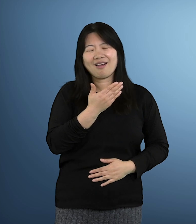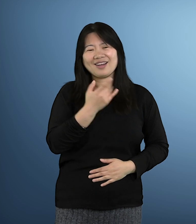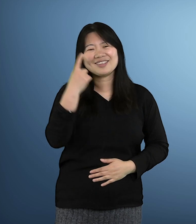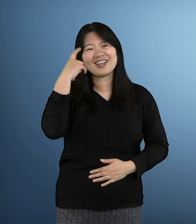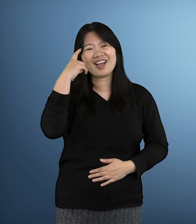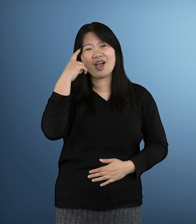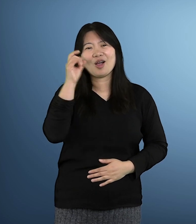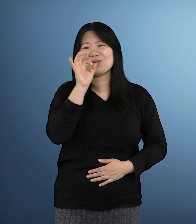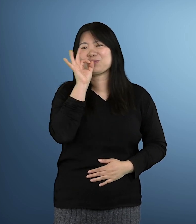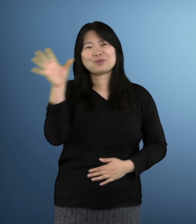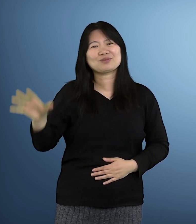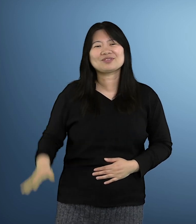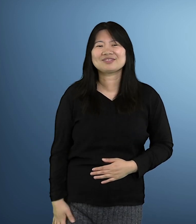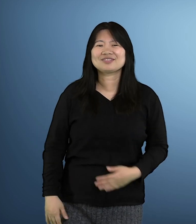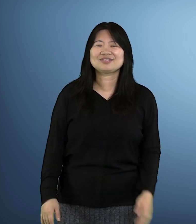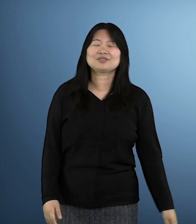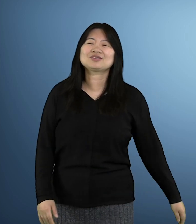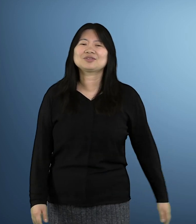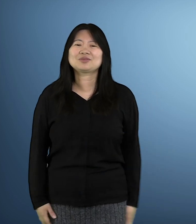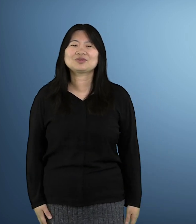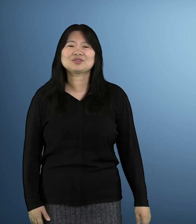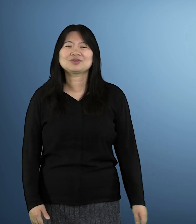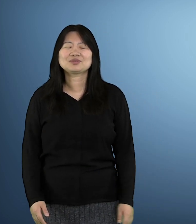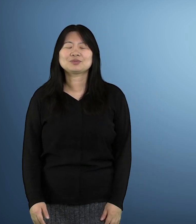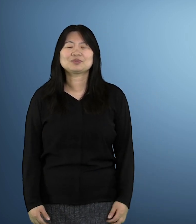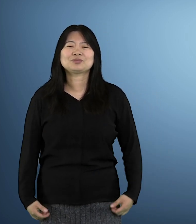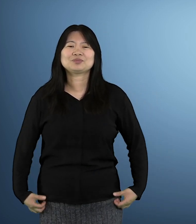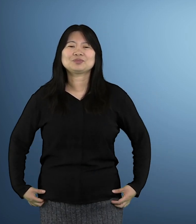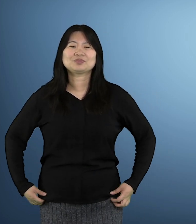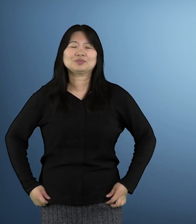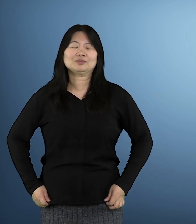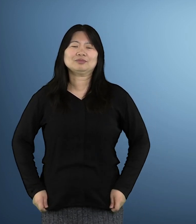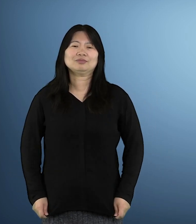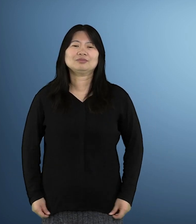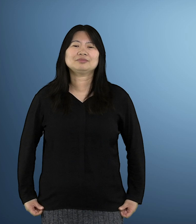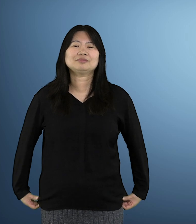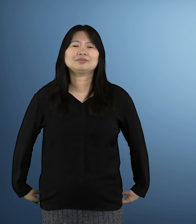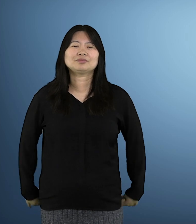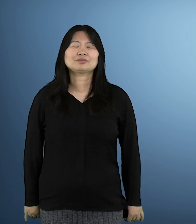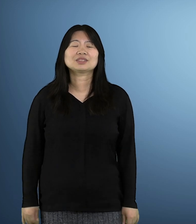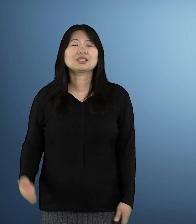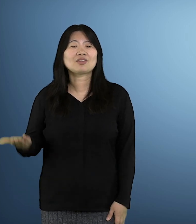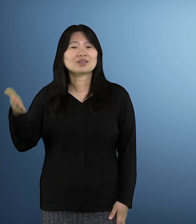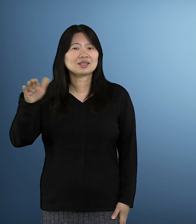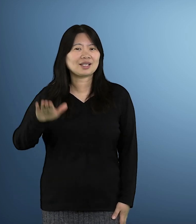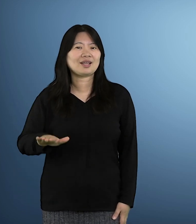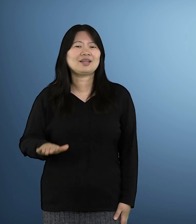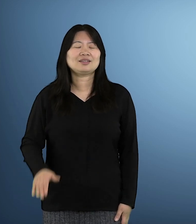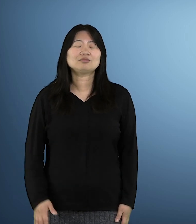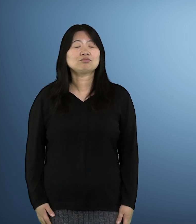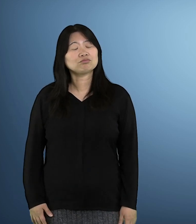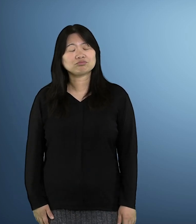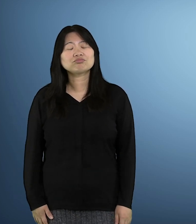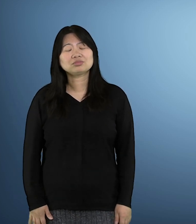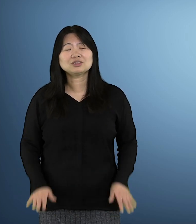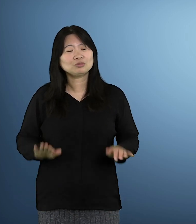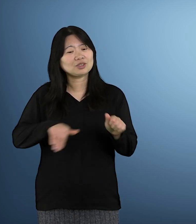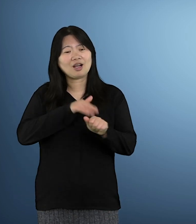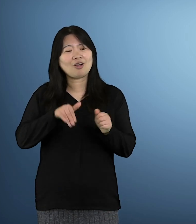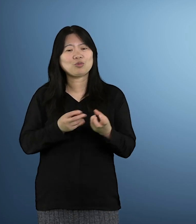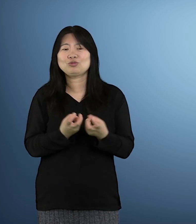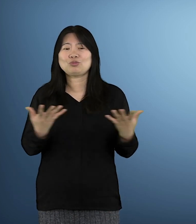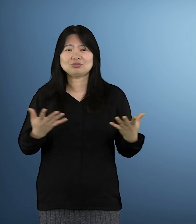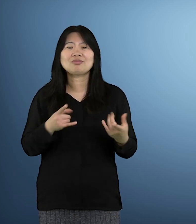여러분 어떻게 알았어요? 저도 상상을 못했어요. 그런데 또 하는 거예요.